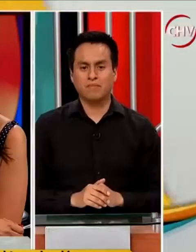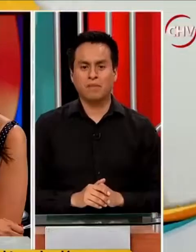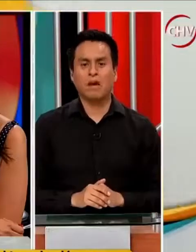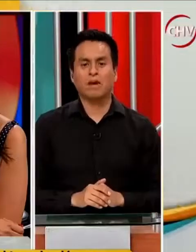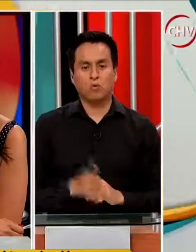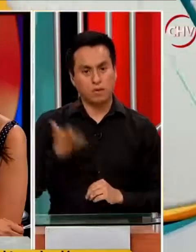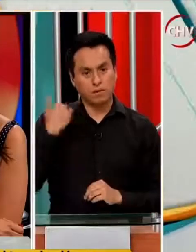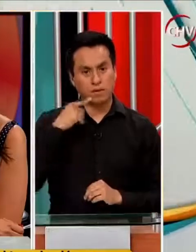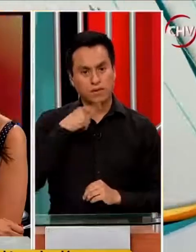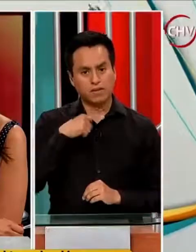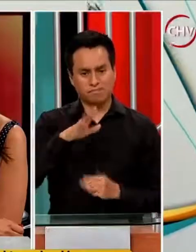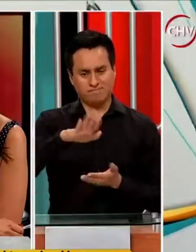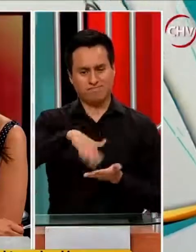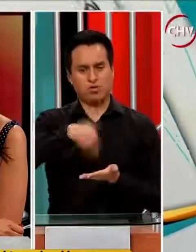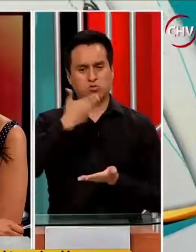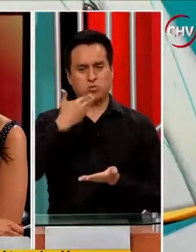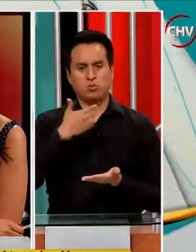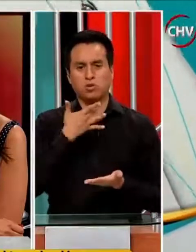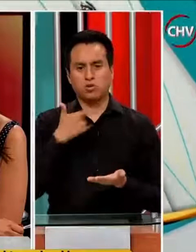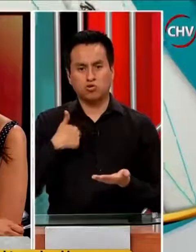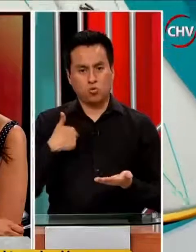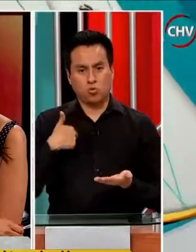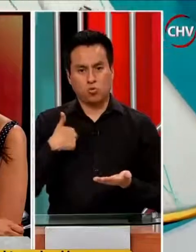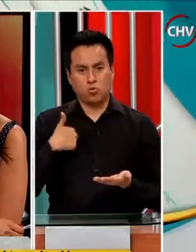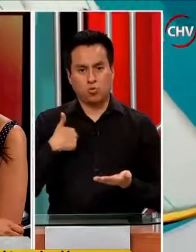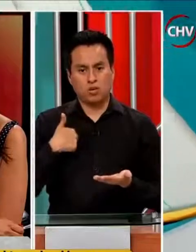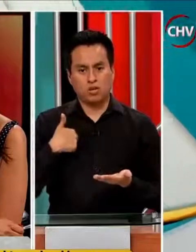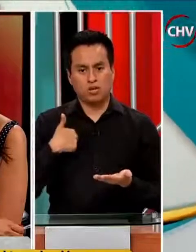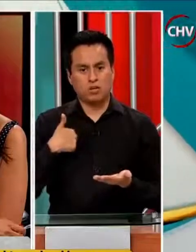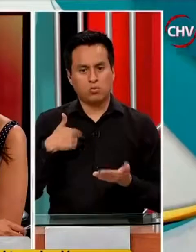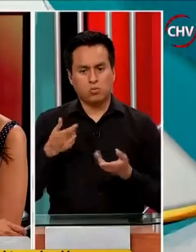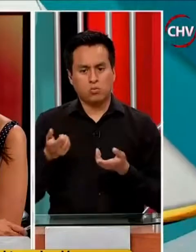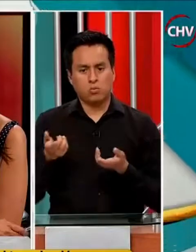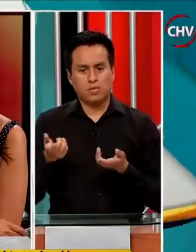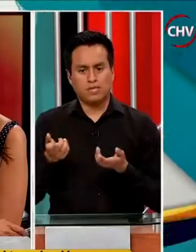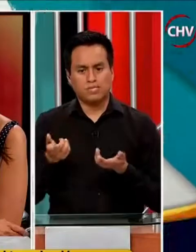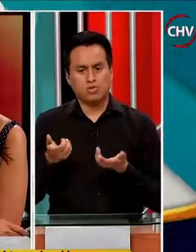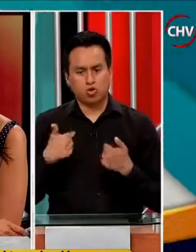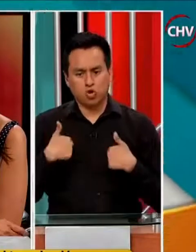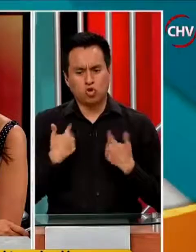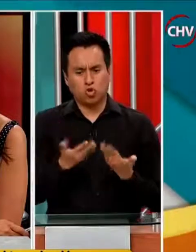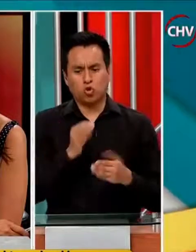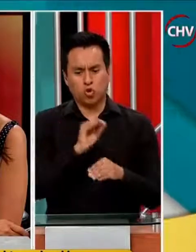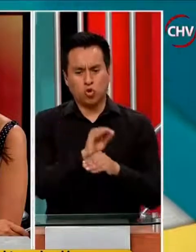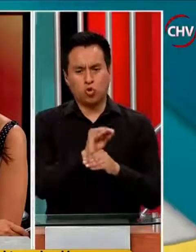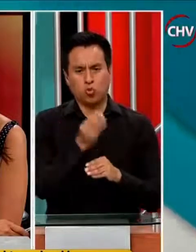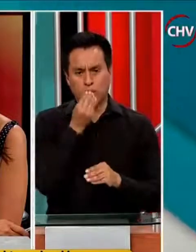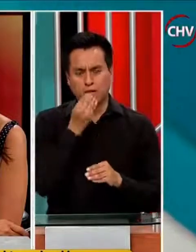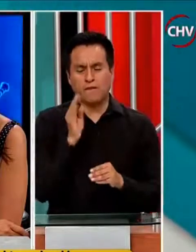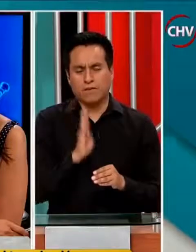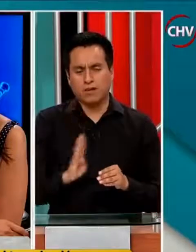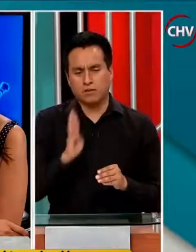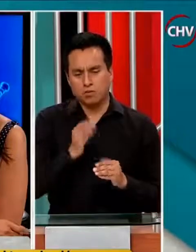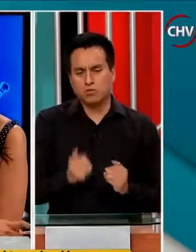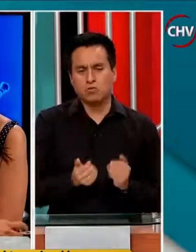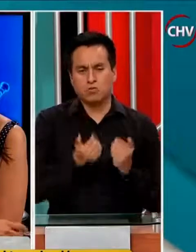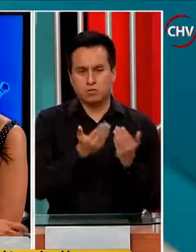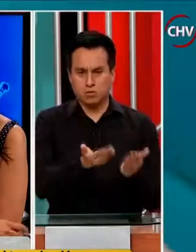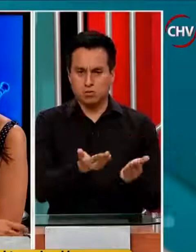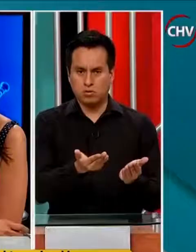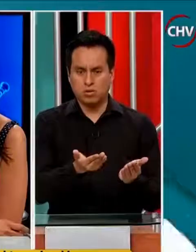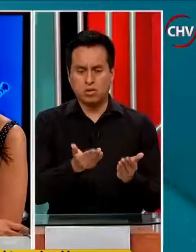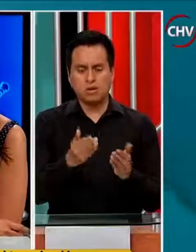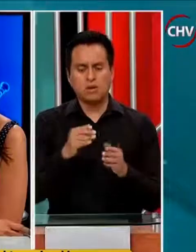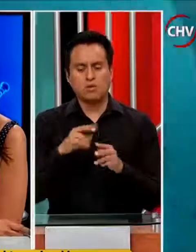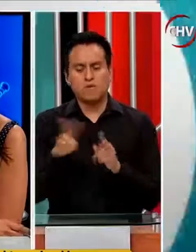La última vez que me echó es porque yo no le... yo de repente no tengo las posibilidades para... yo le doy comida, que es lo básico. Y le llevo unas